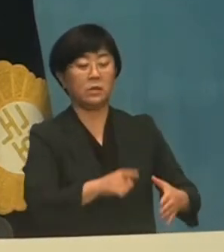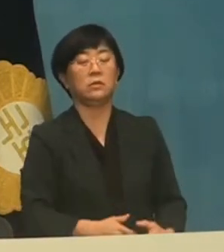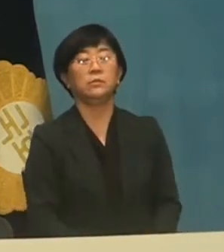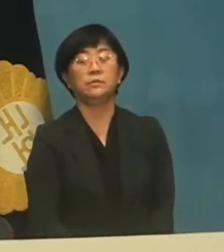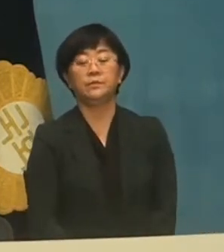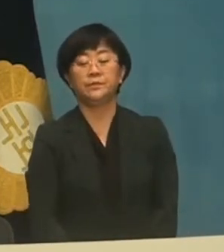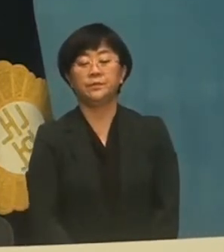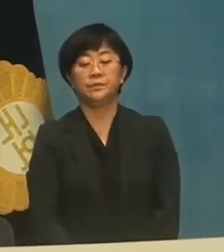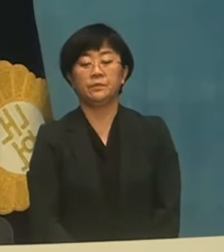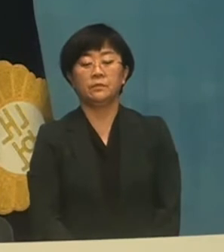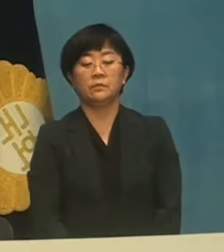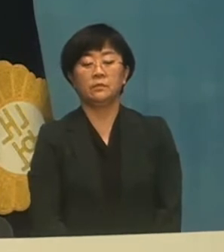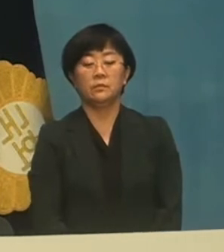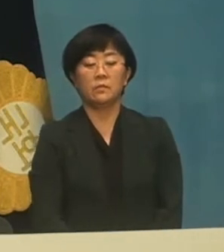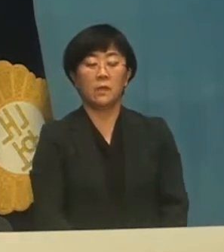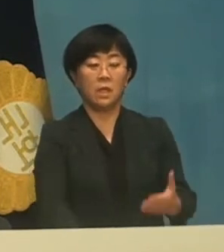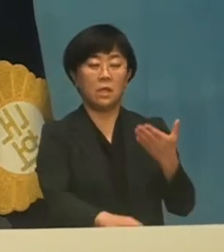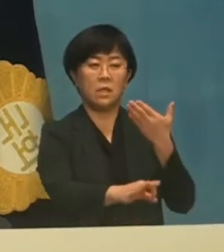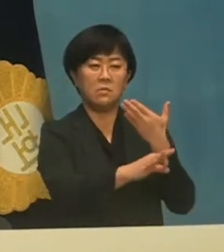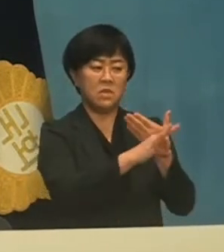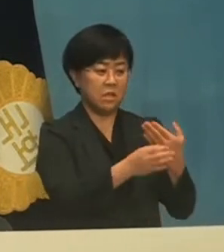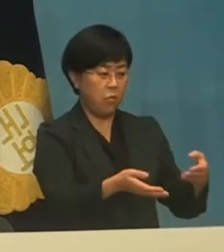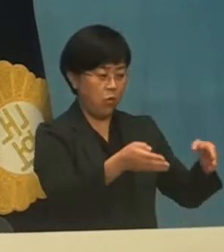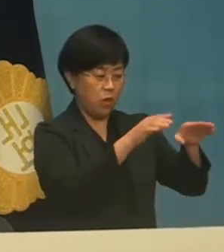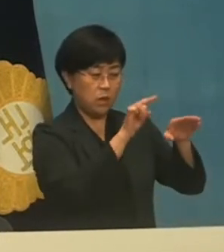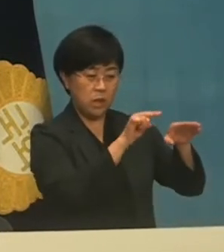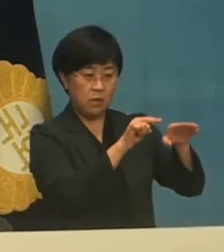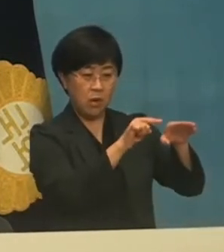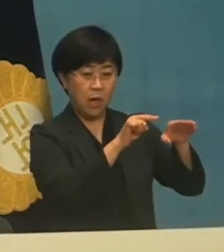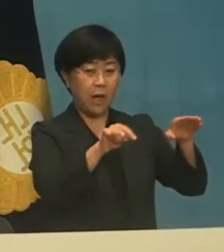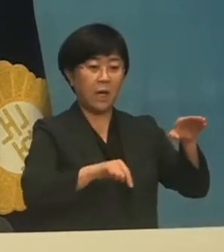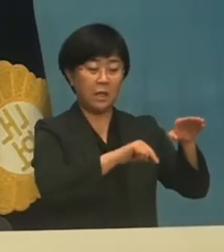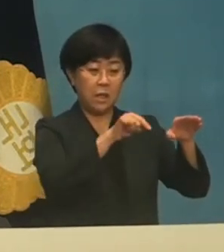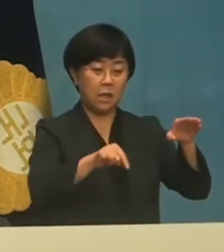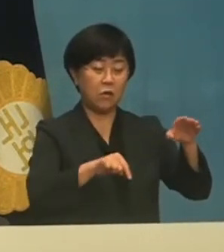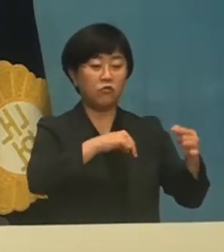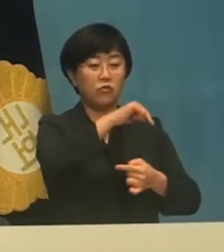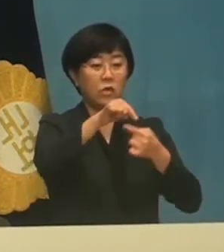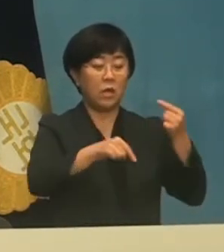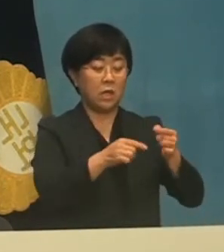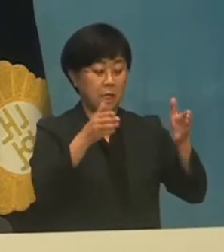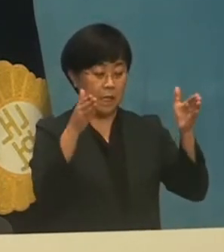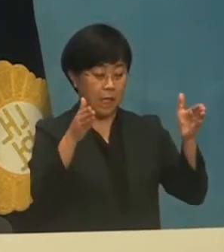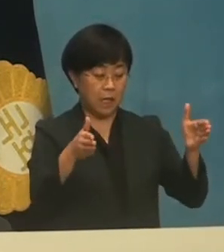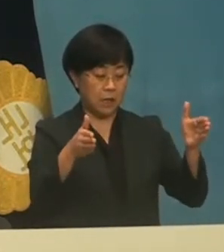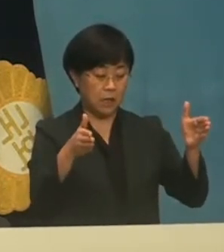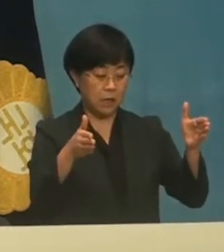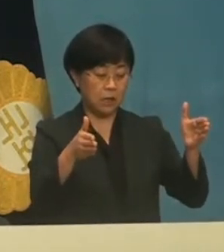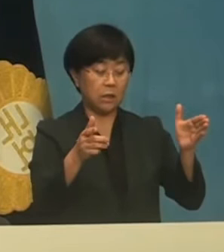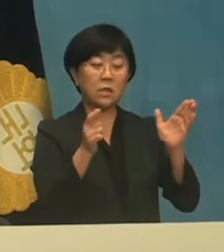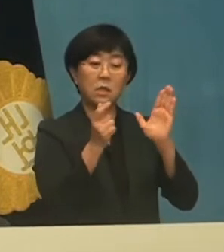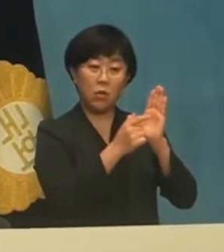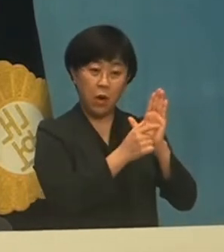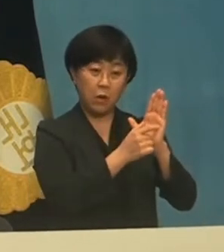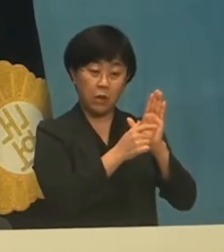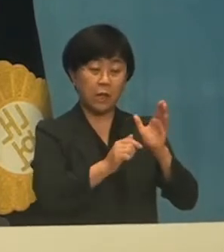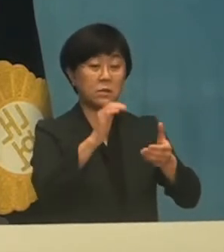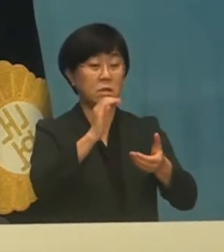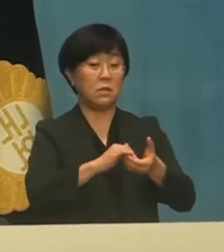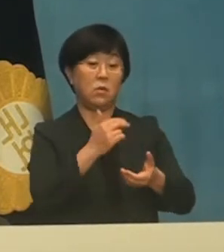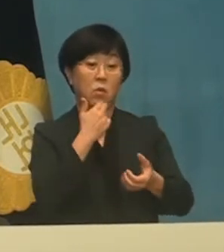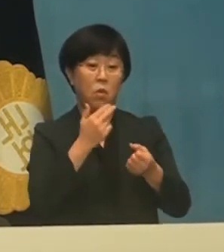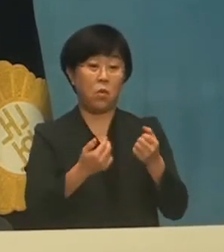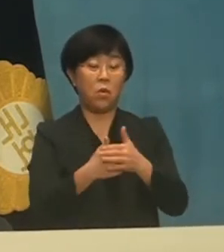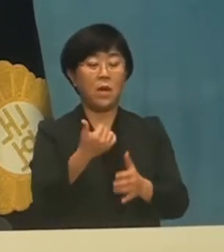있습니다. 소위 임시저장시설인 부지 내 저장시설의 운영기한을 명시하거나 제한하고 있지 않아서 핵발전소